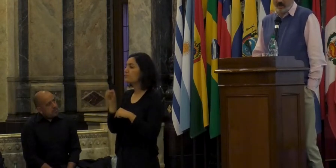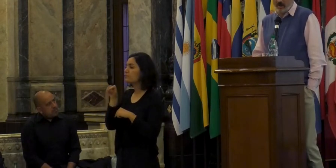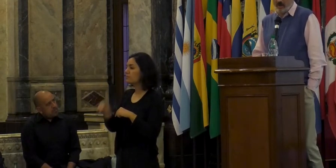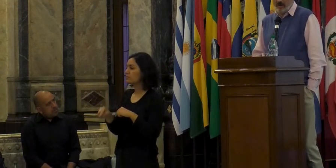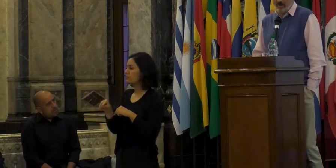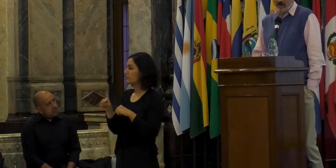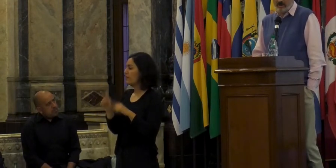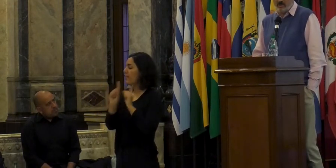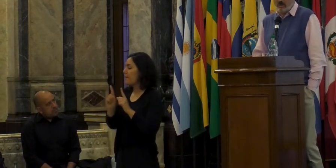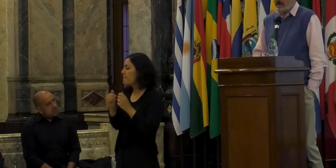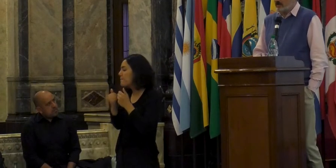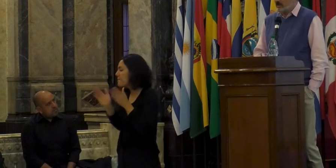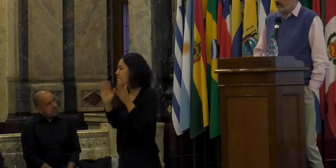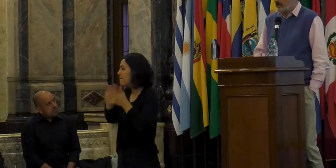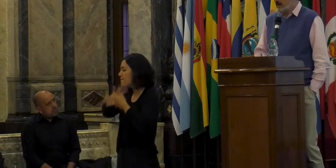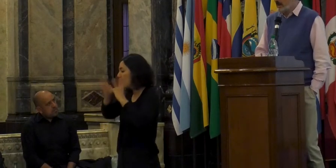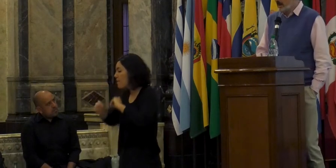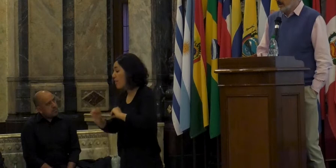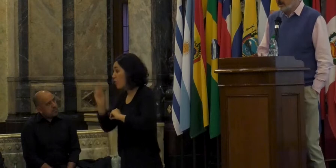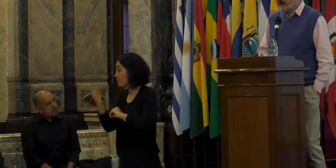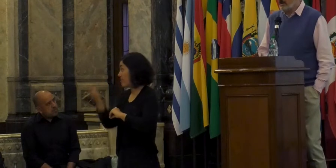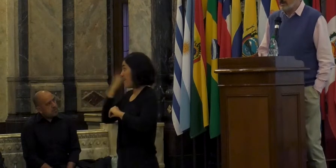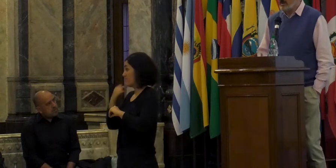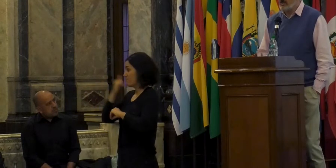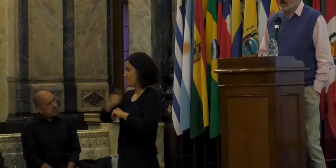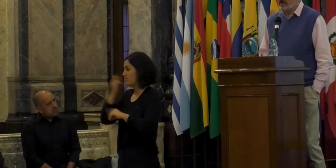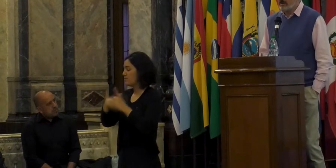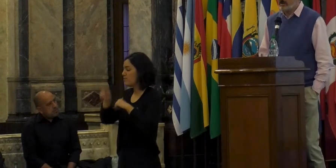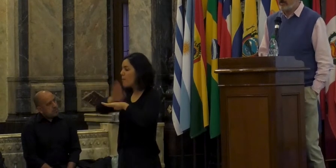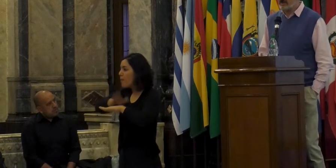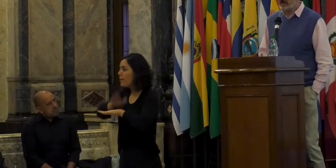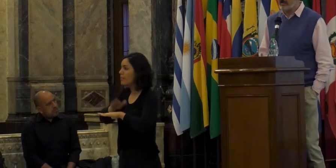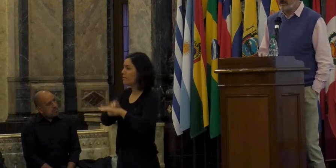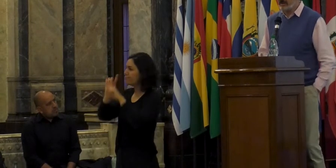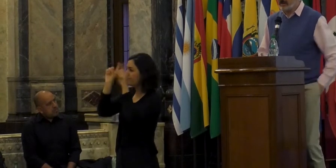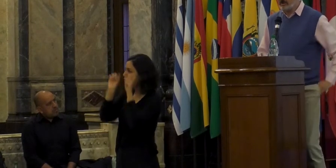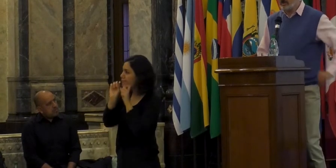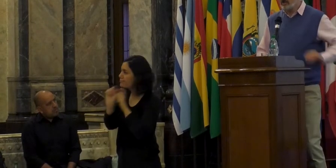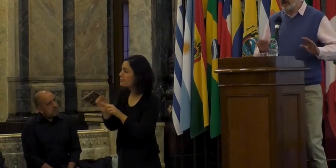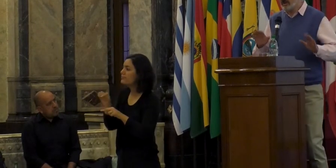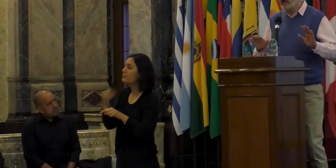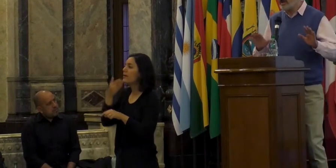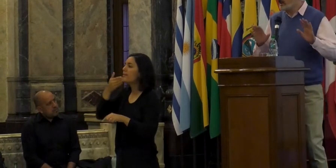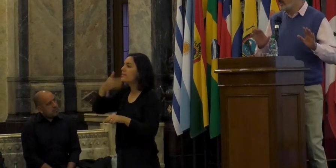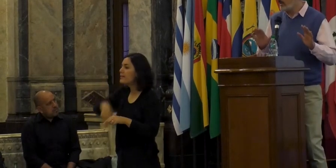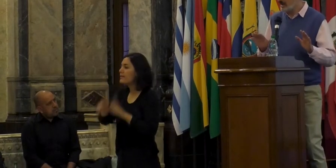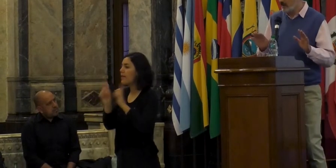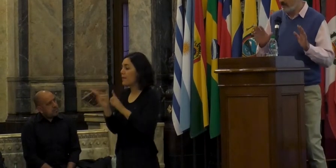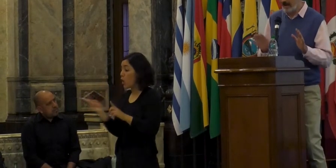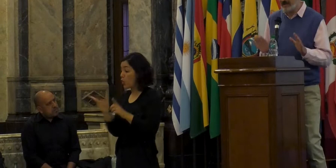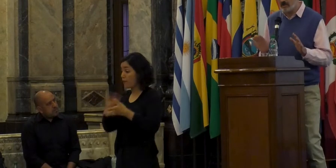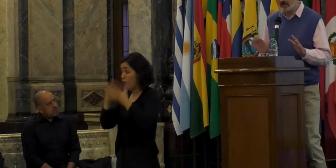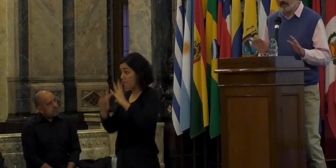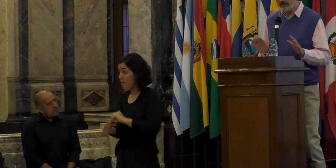que se llamó el modelo 2. Es un momento de interrogación que yo creo que es importante para entender que esos dos modelos vienen en buena medida